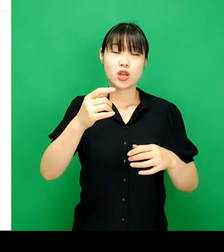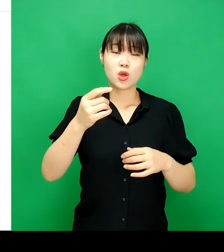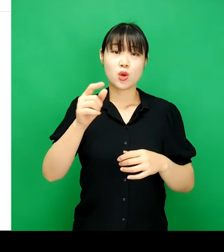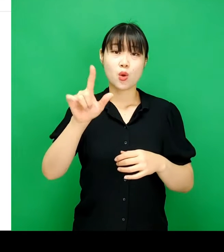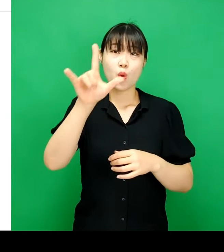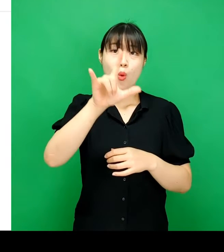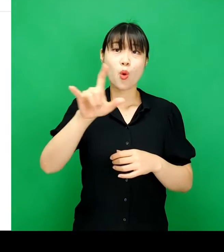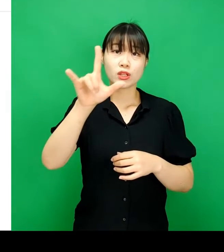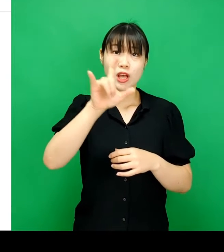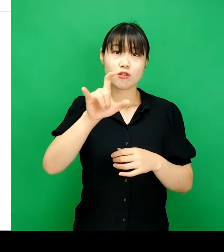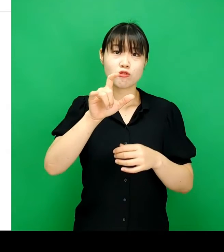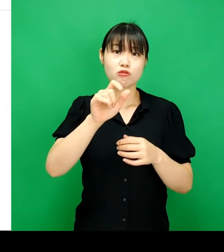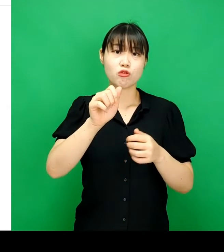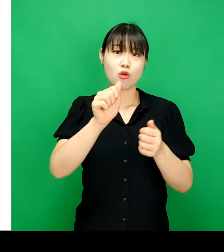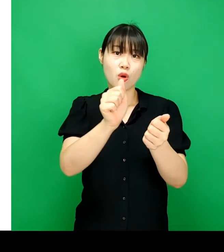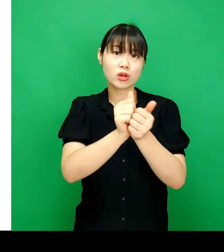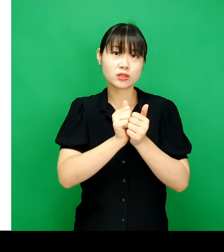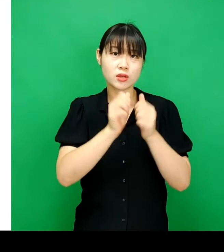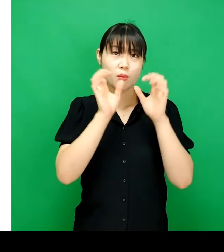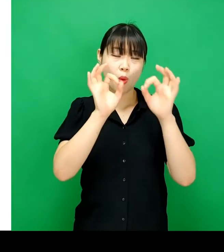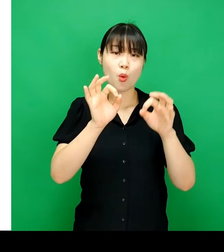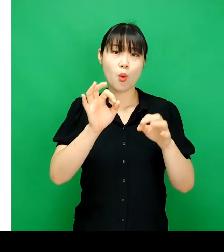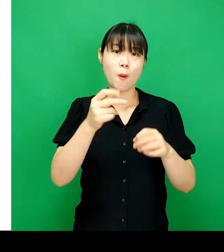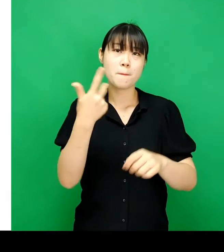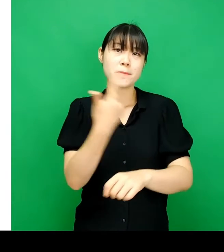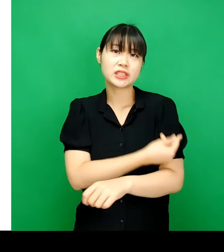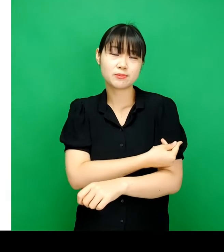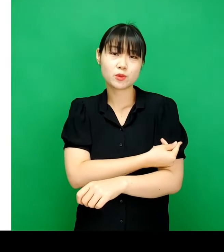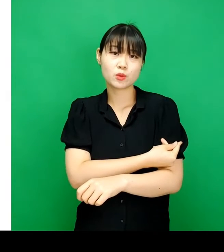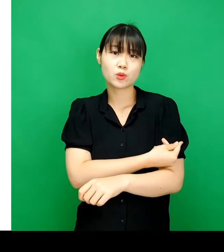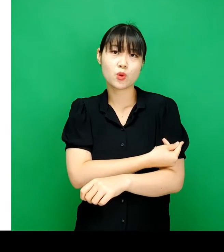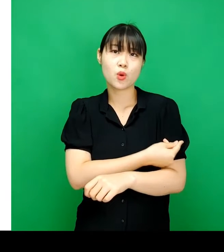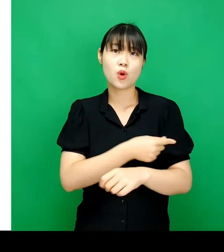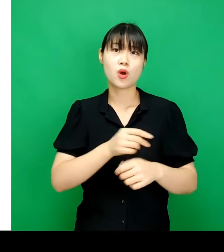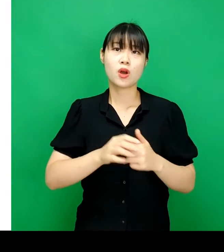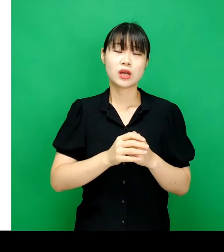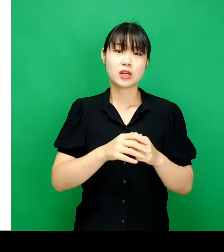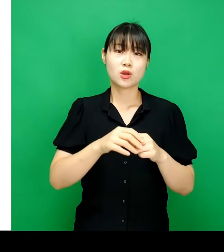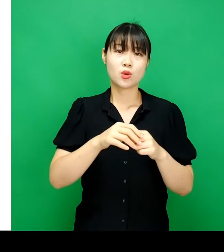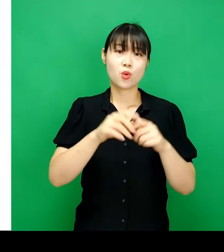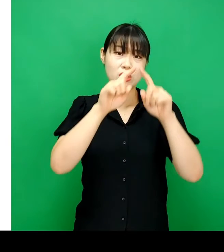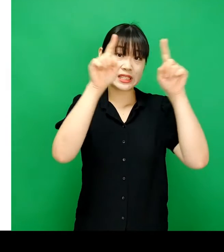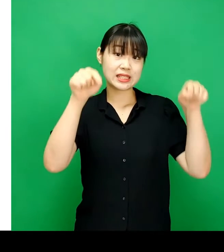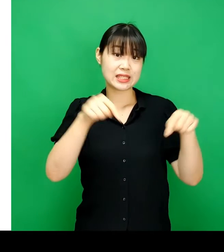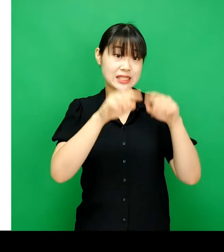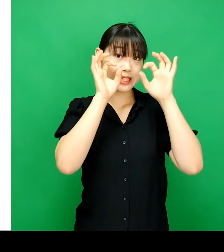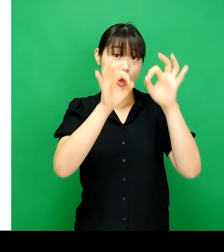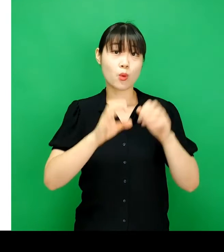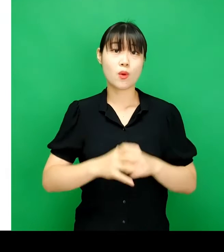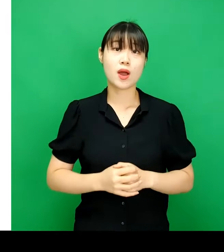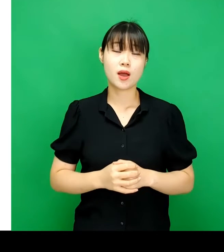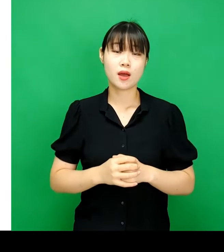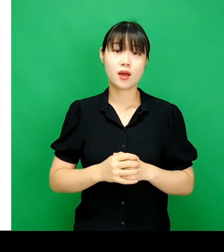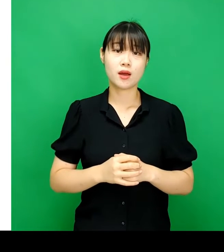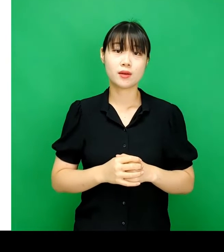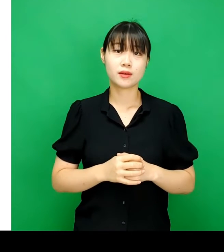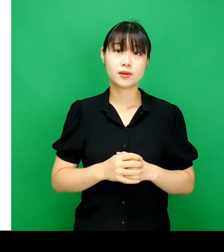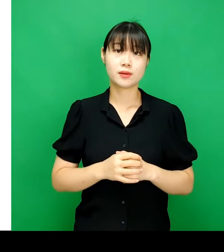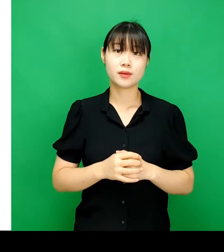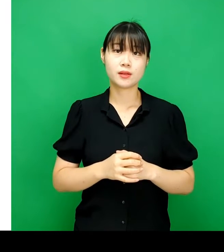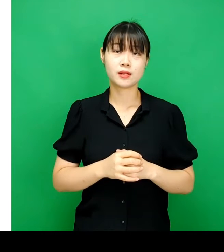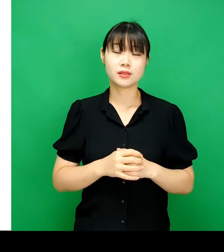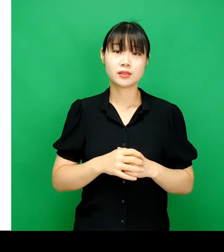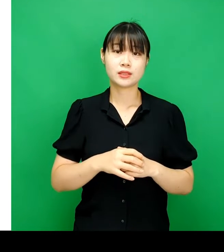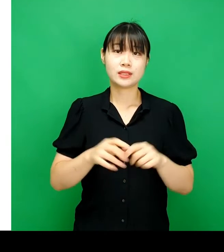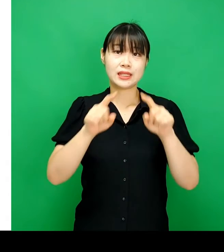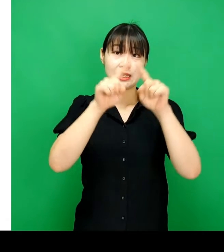워싱턴 포스트도 전 세계적인 코로나19 확진 현황을 보여주고 나서 백신 접종 현황 그리고 지도 시각화가